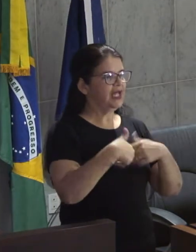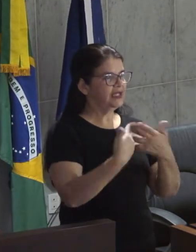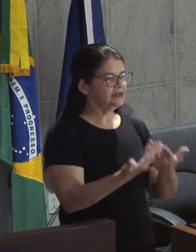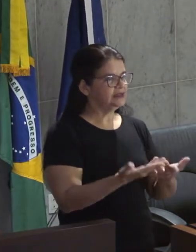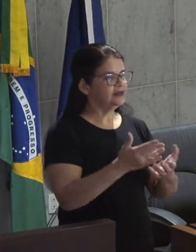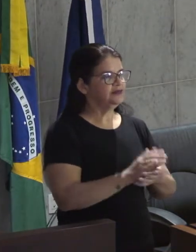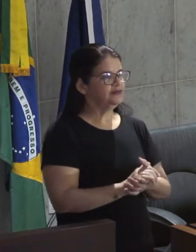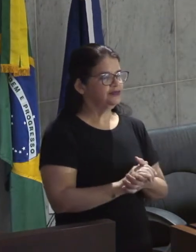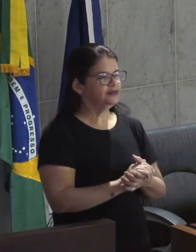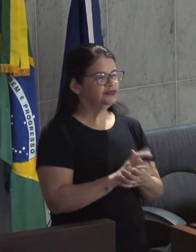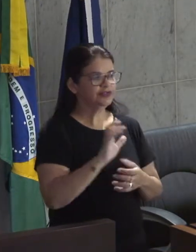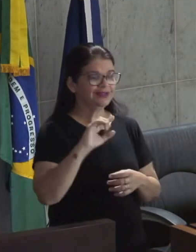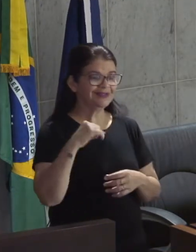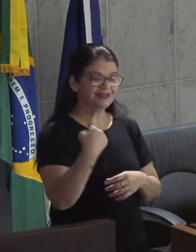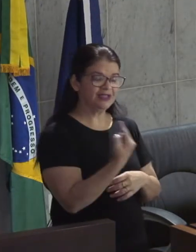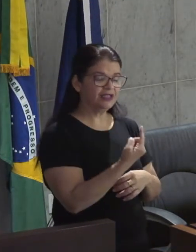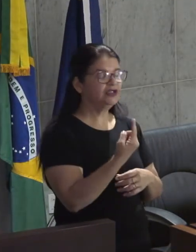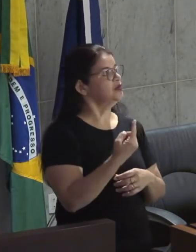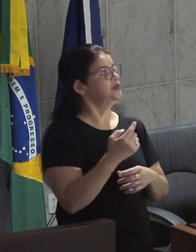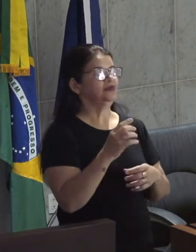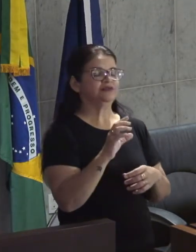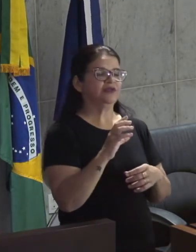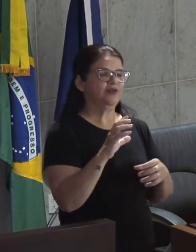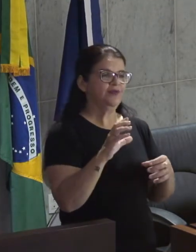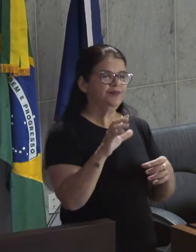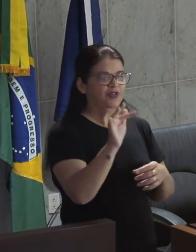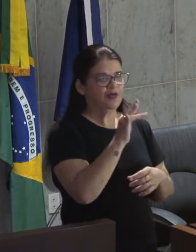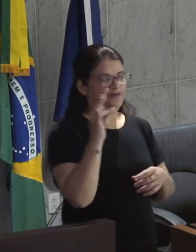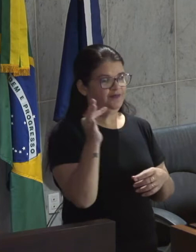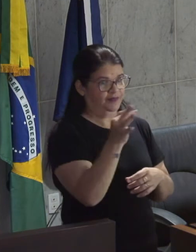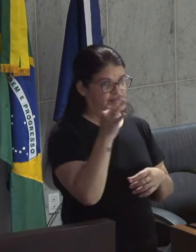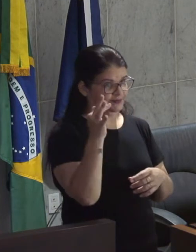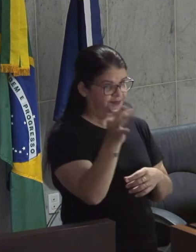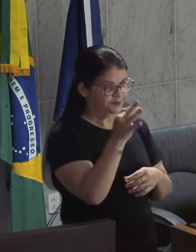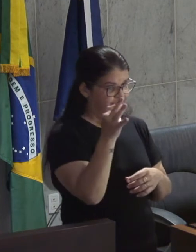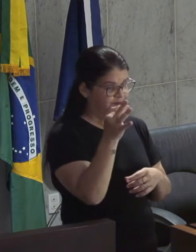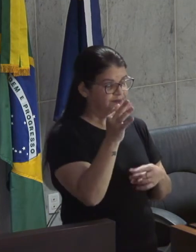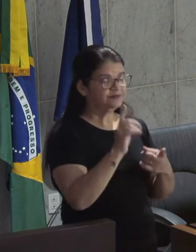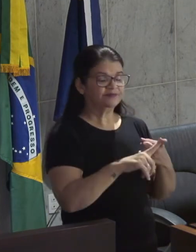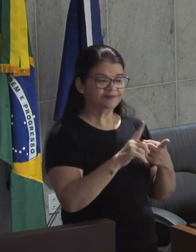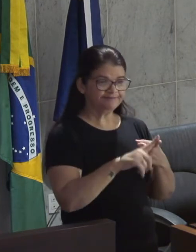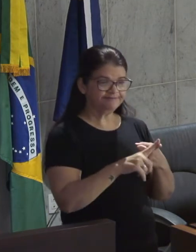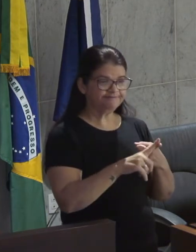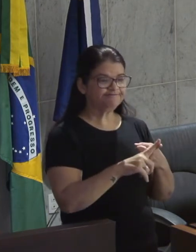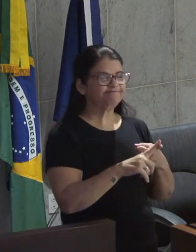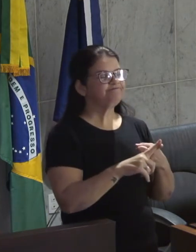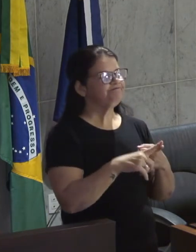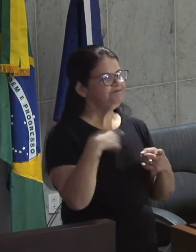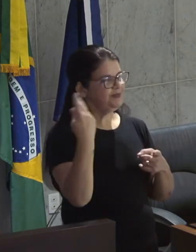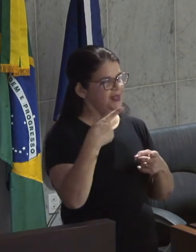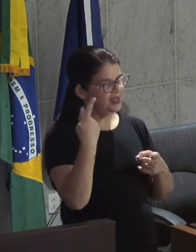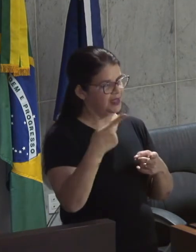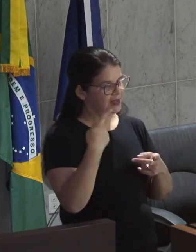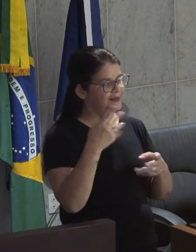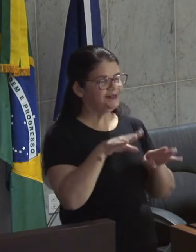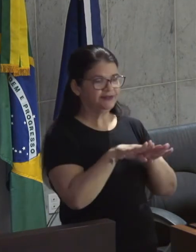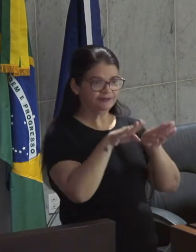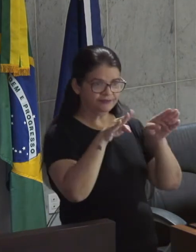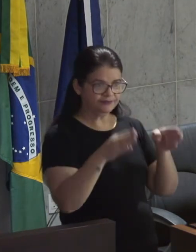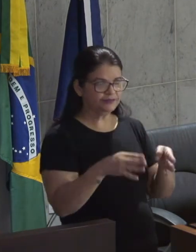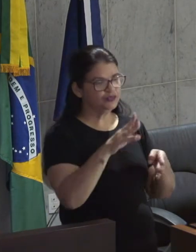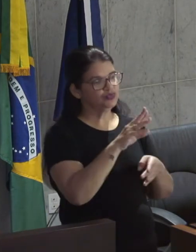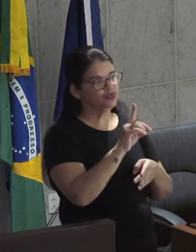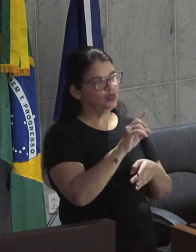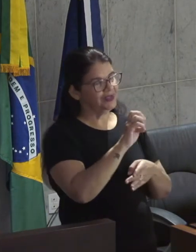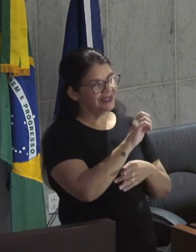através da nossa confederação, através também de parlamentares, como está nessa mesa aqui, do